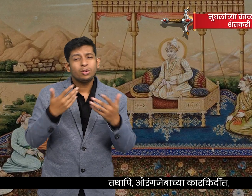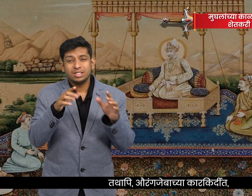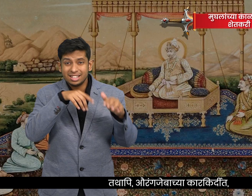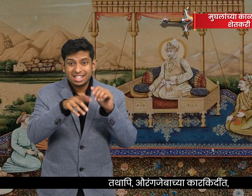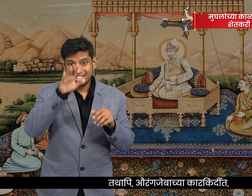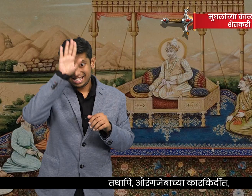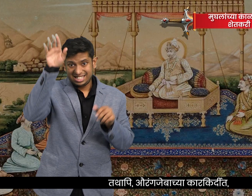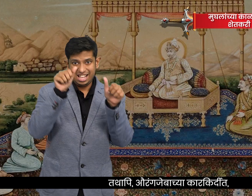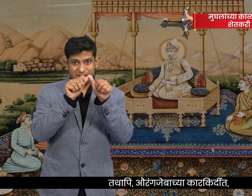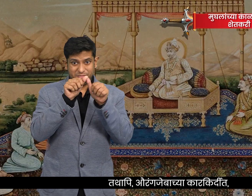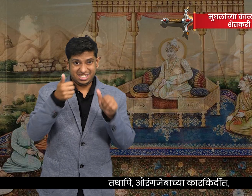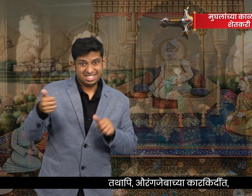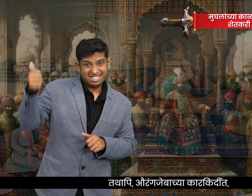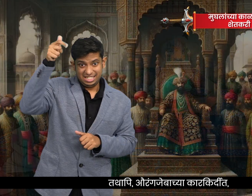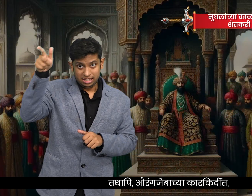कारकिर्दीत